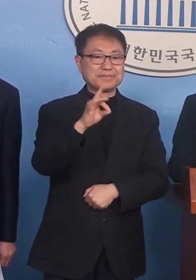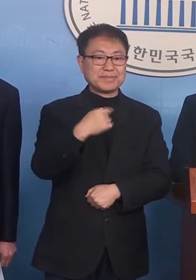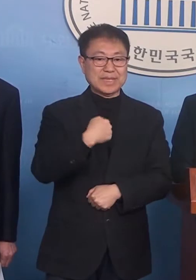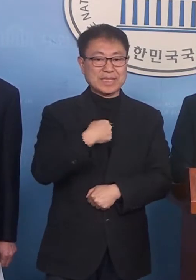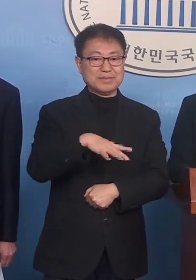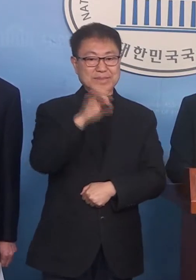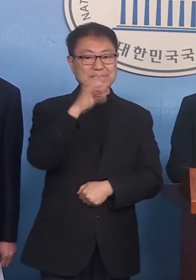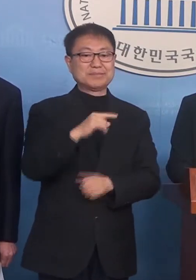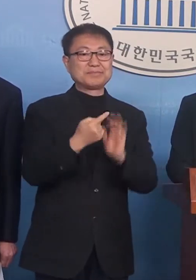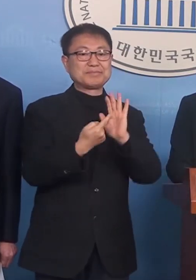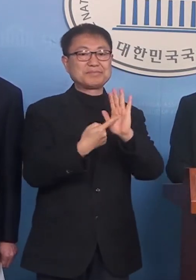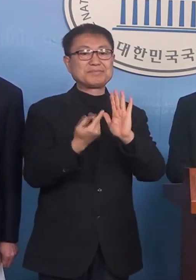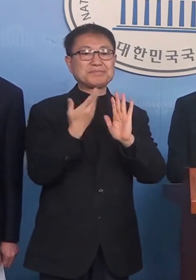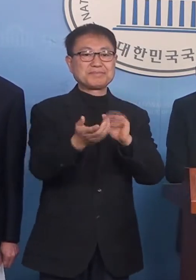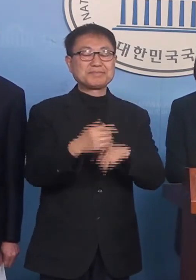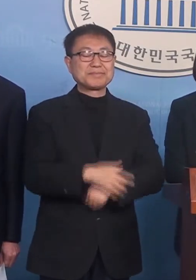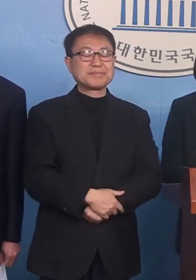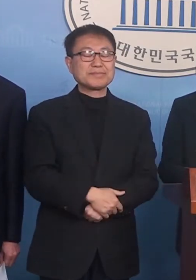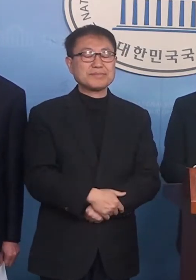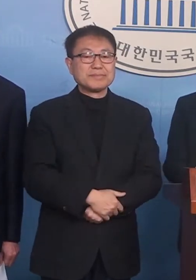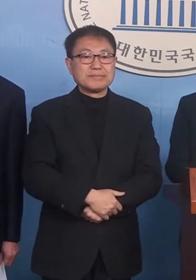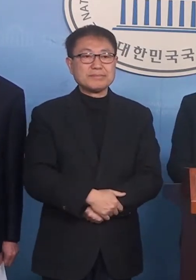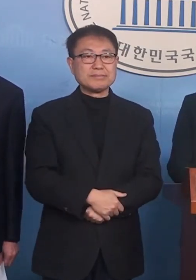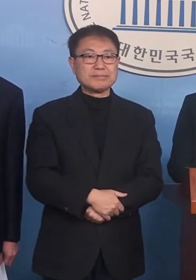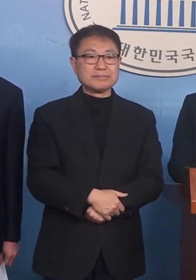제가 먼저 발표를 해드리겠습니다.